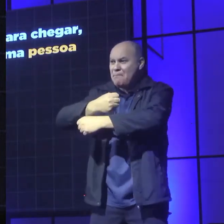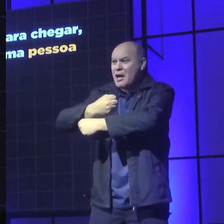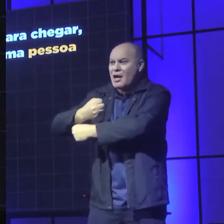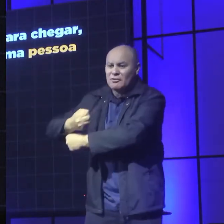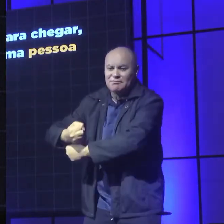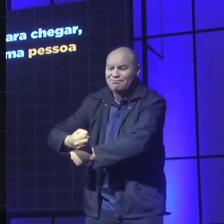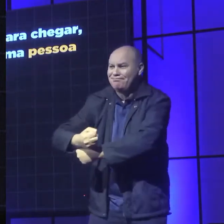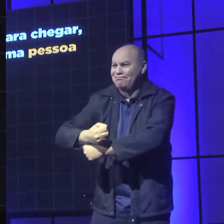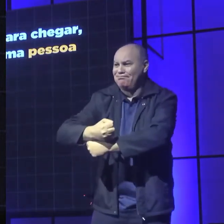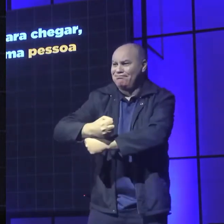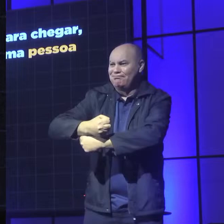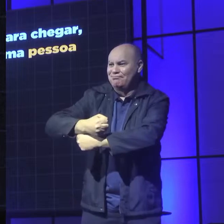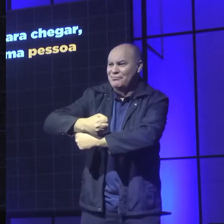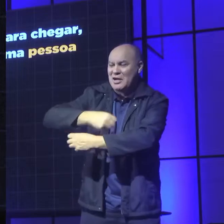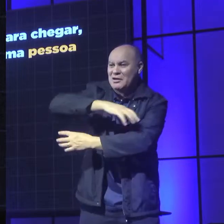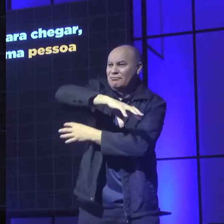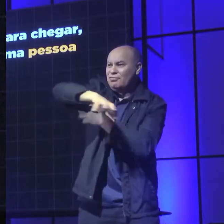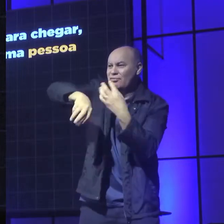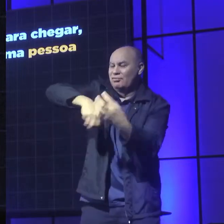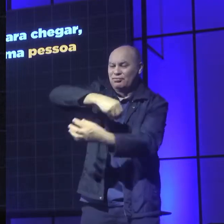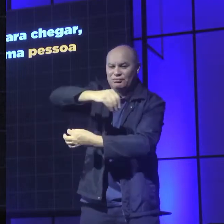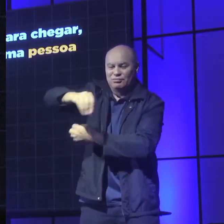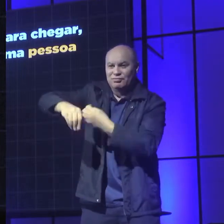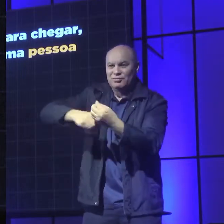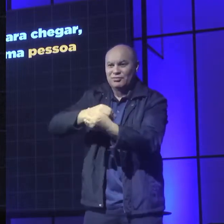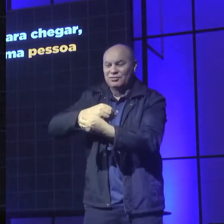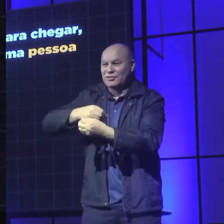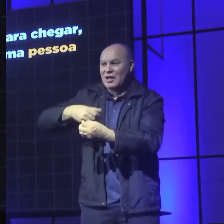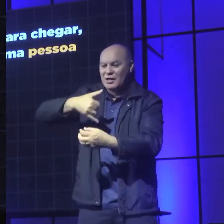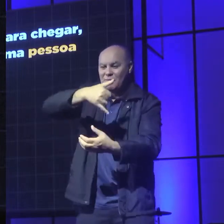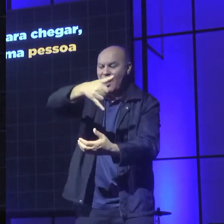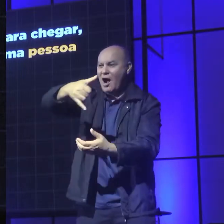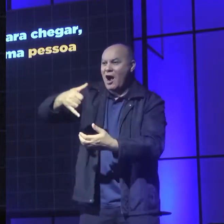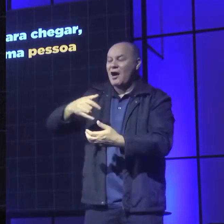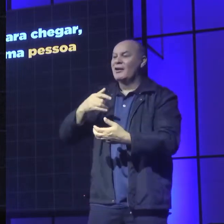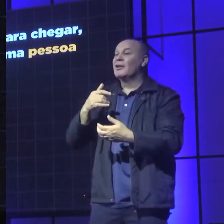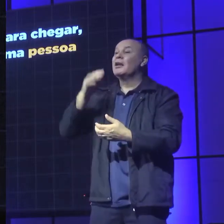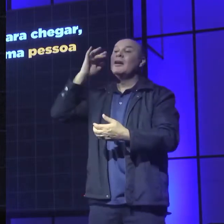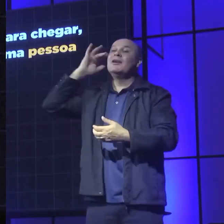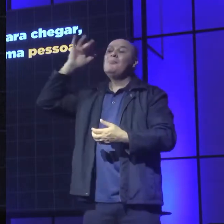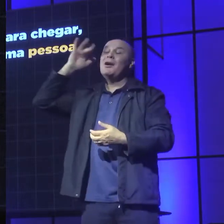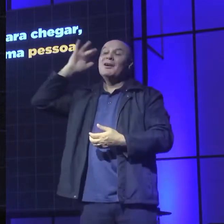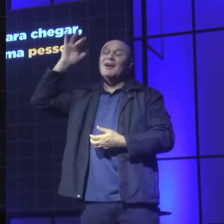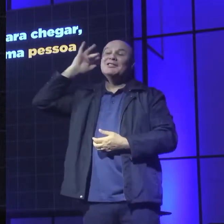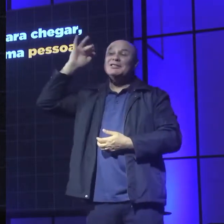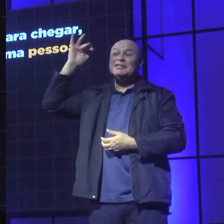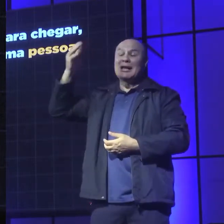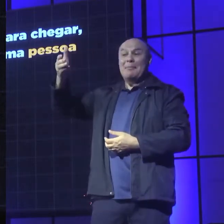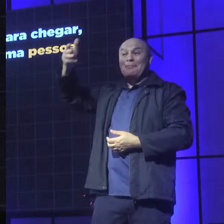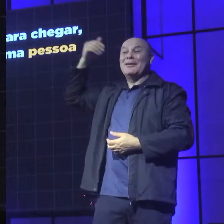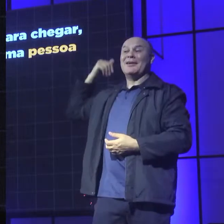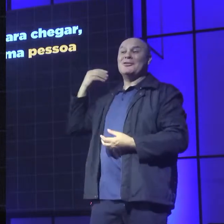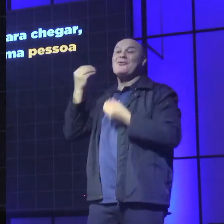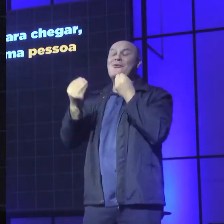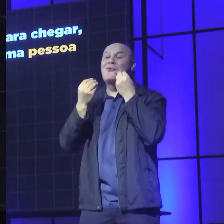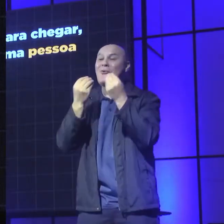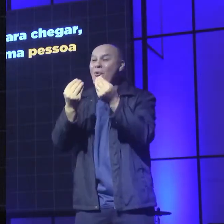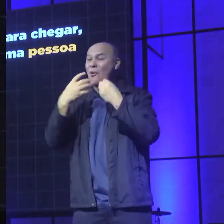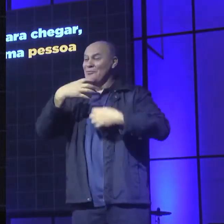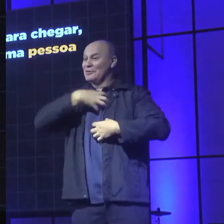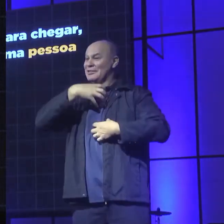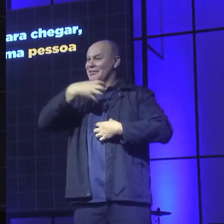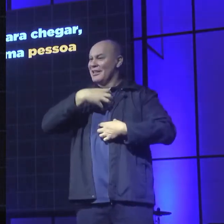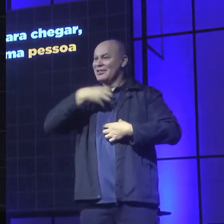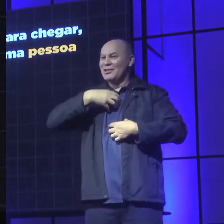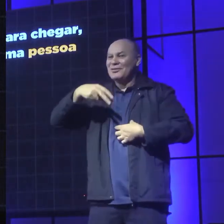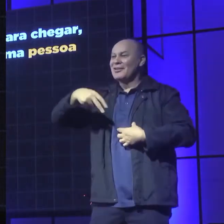porque eu consigo ter na minha mente as palavras de Jesus dizendo, porque